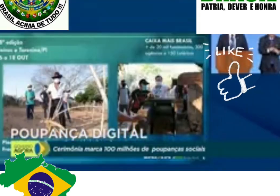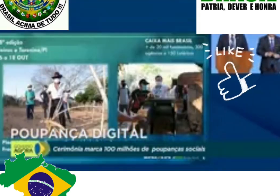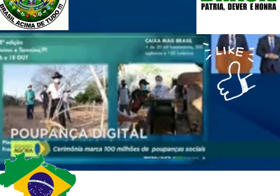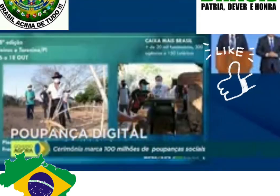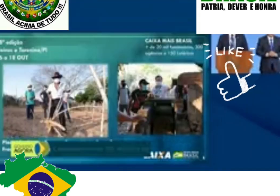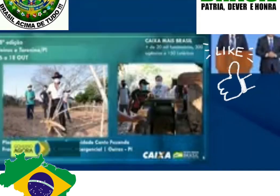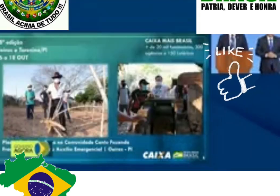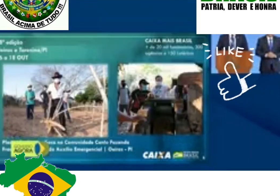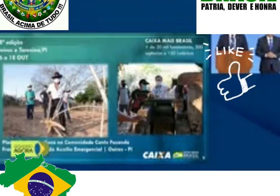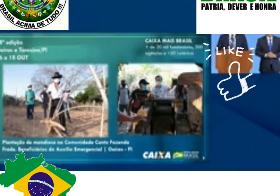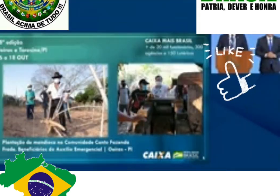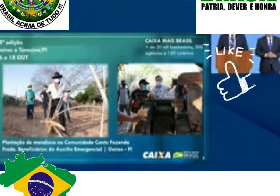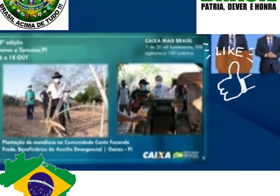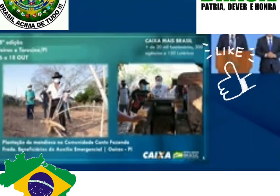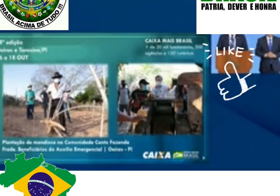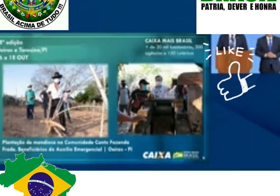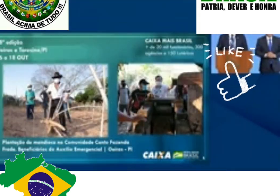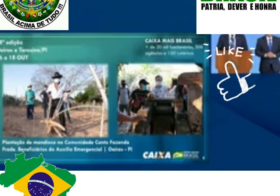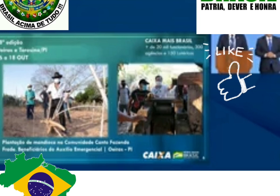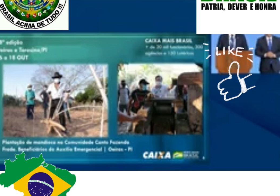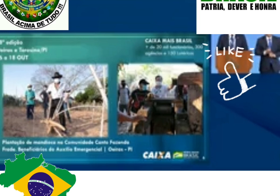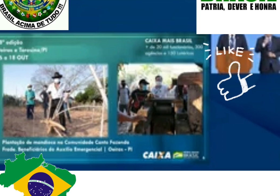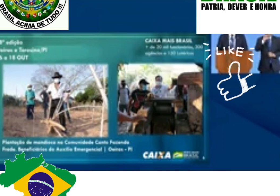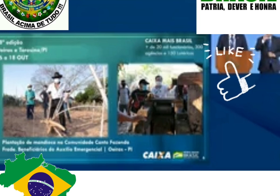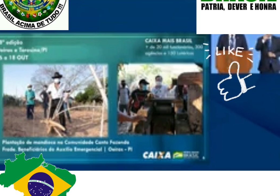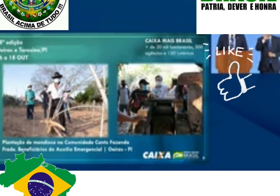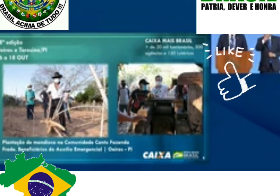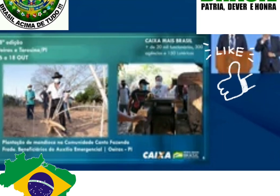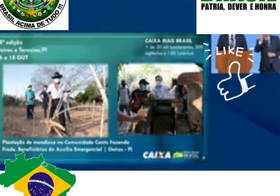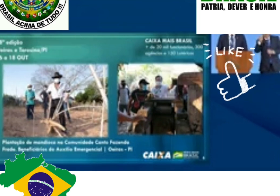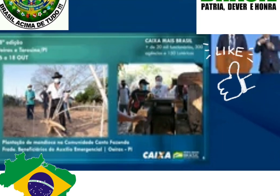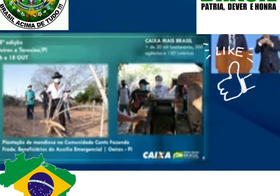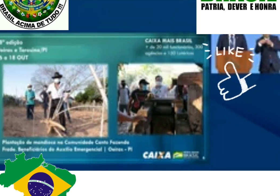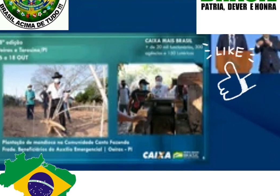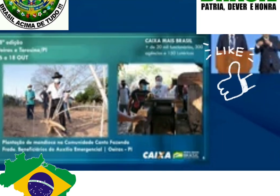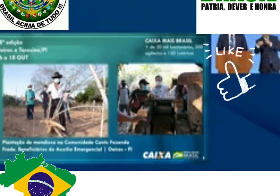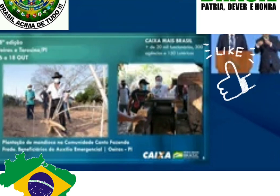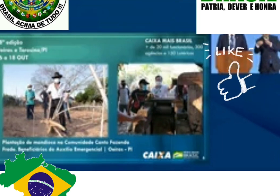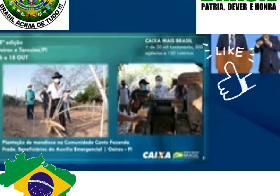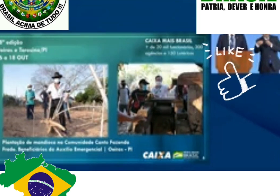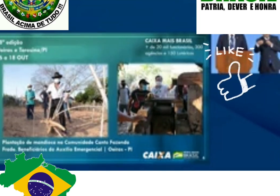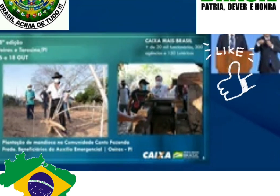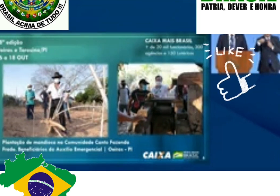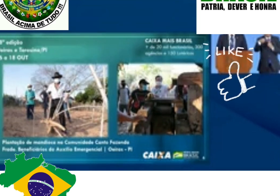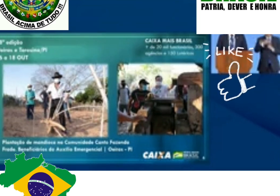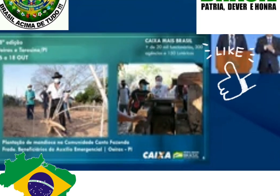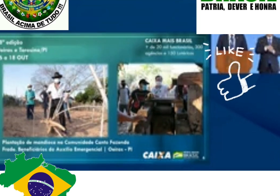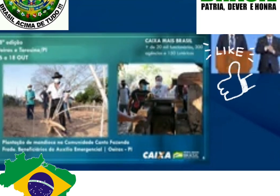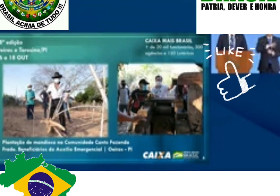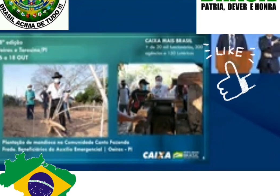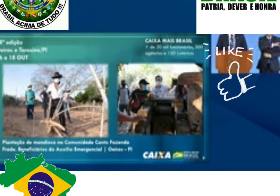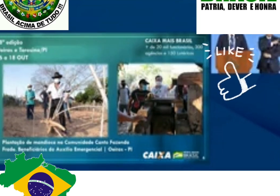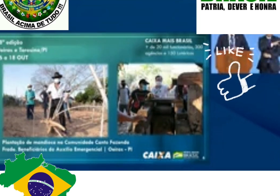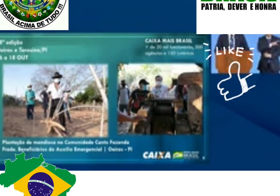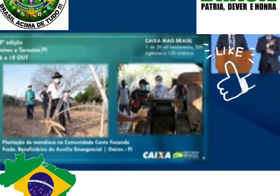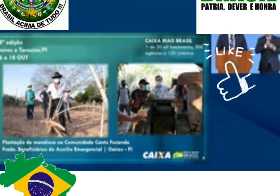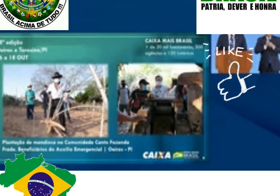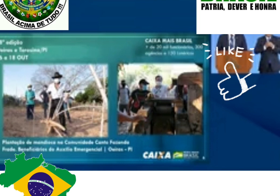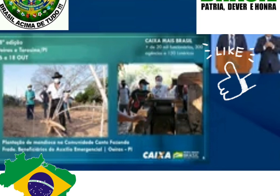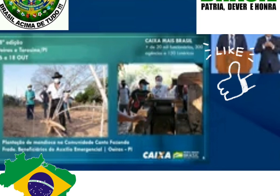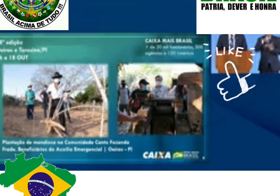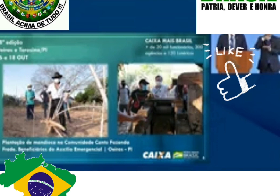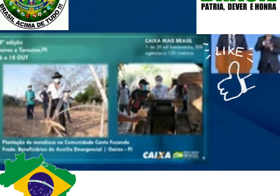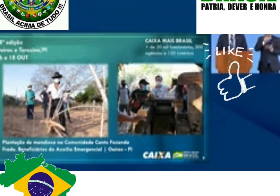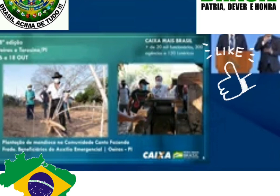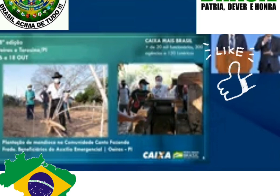Oeiras, Teresina, Oeiras fica a 300 quilômetros de Teresina, no Piauí, e aqui a gente estava